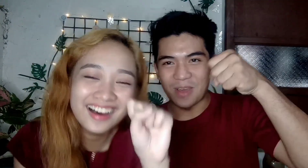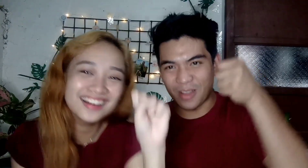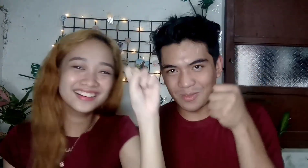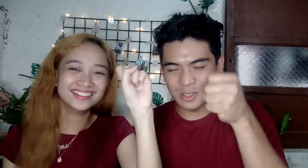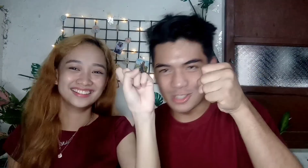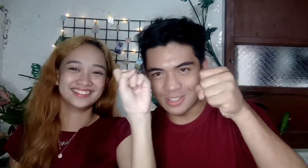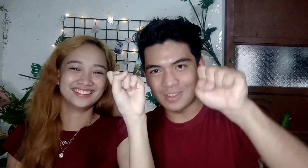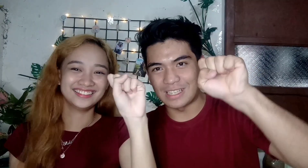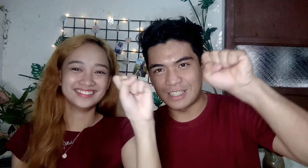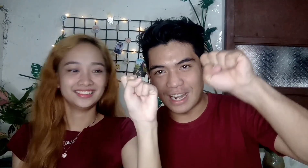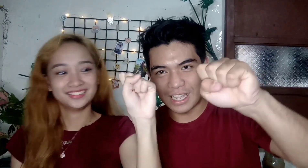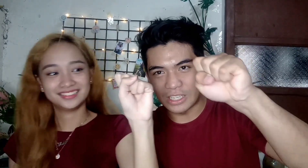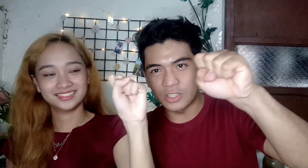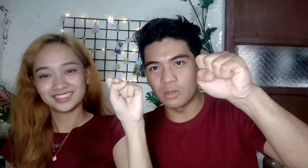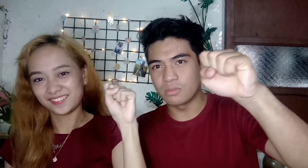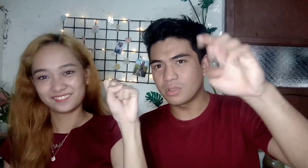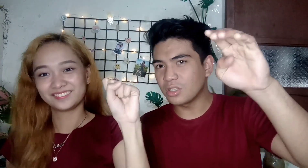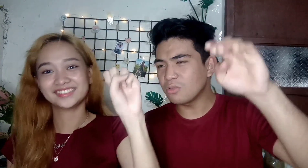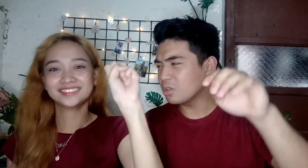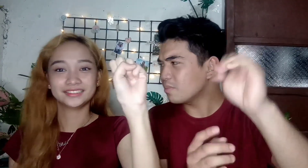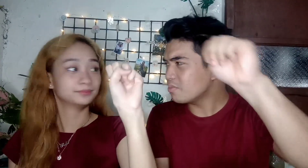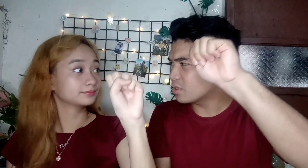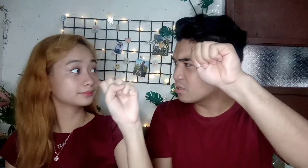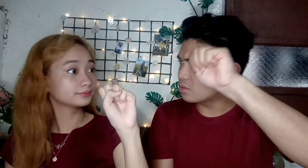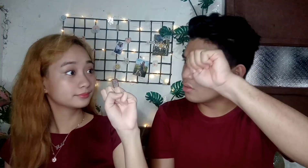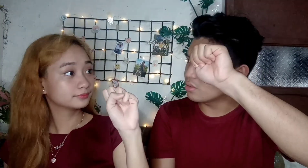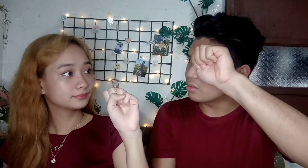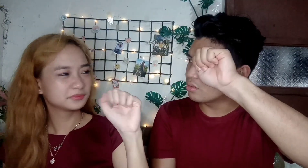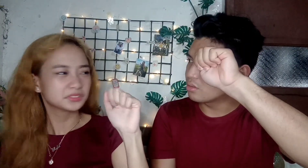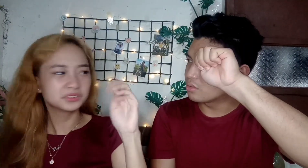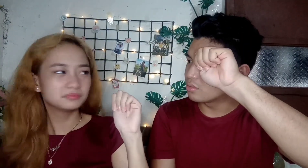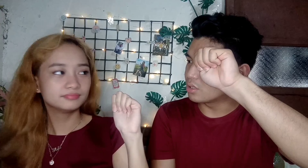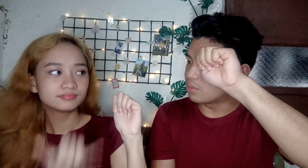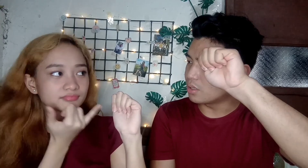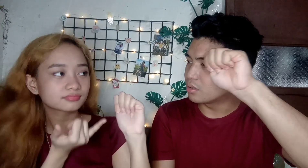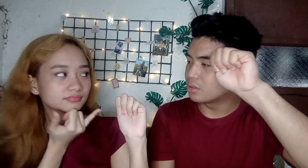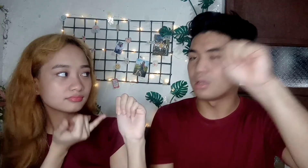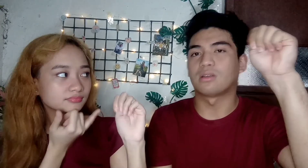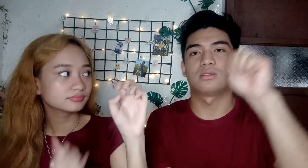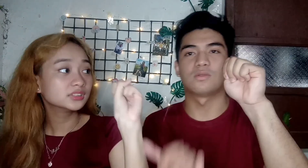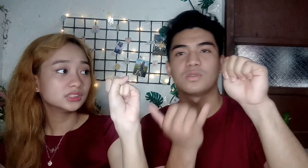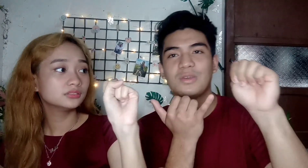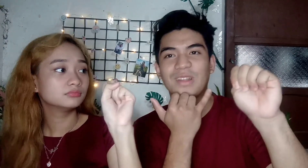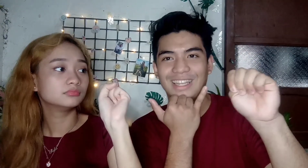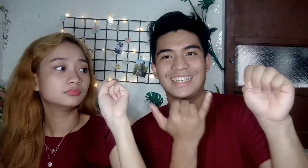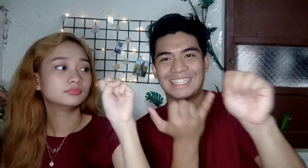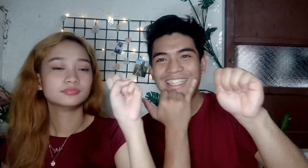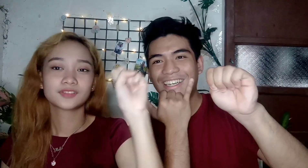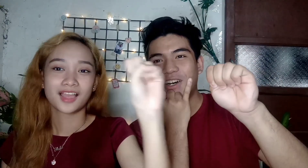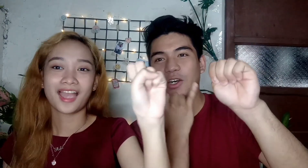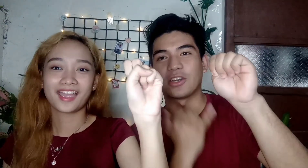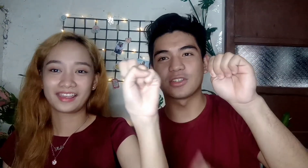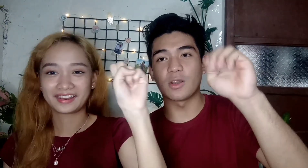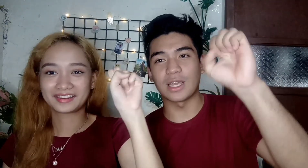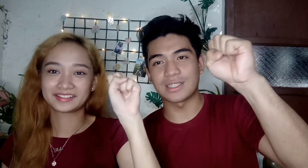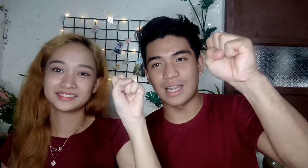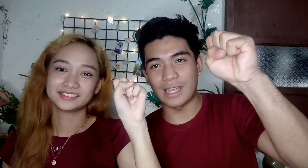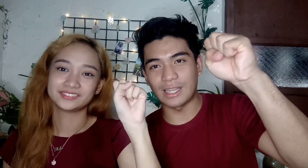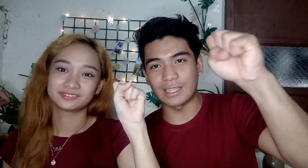Parang ibang nanuntok, guys. Talaga, ikom. Yung ibang pag ganito. Di ba? Di mali. Parang daw, guys, kailangan